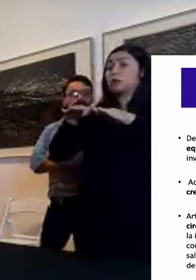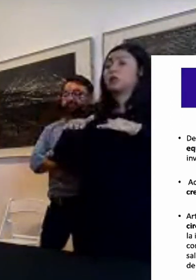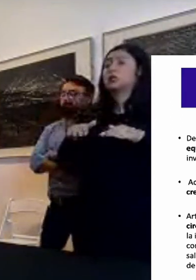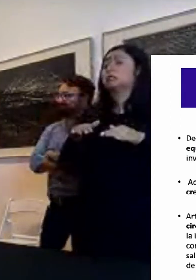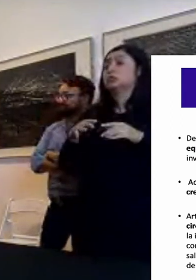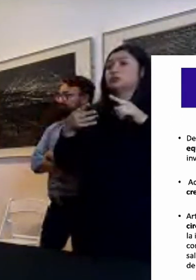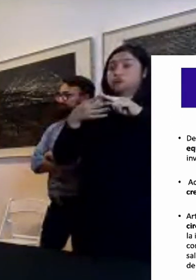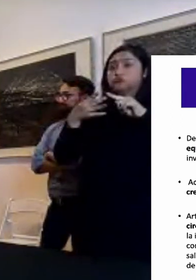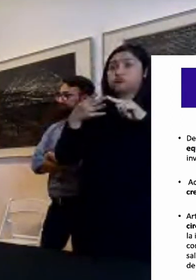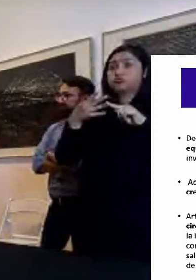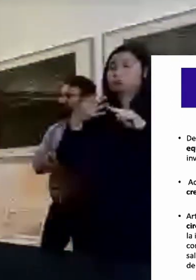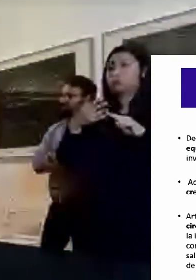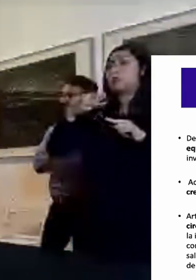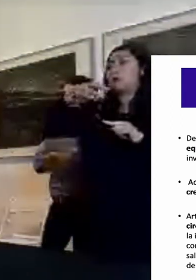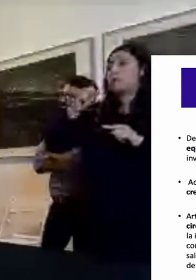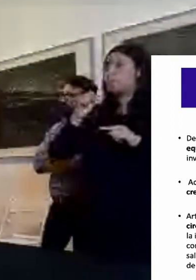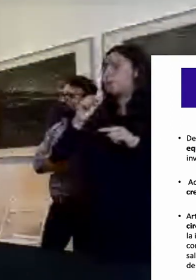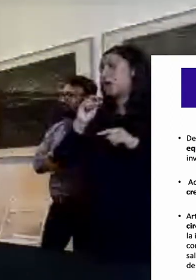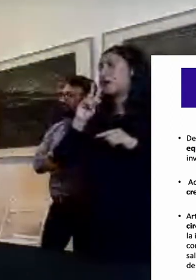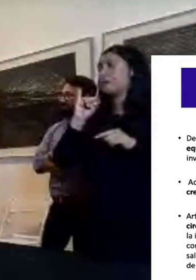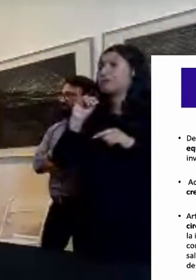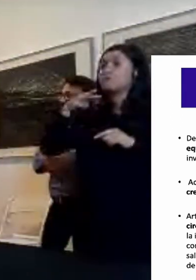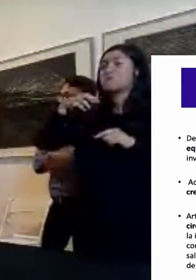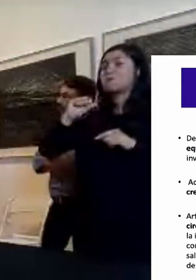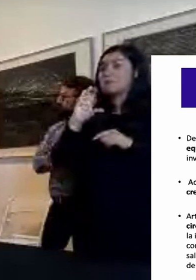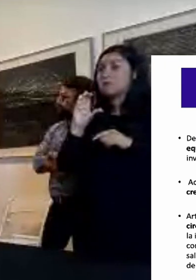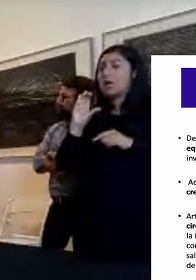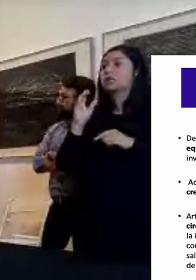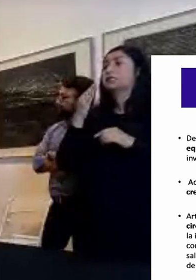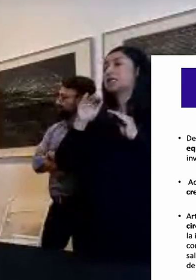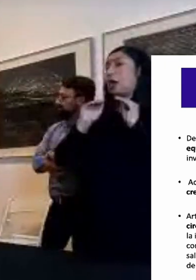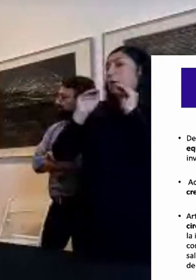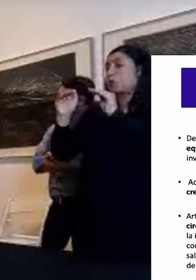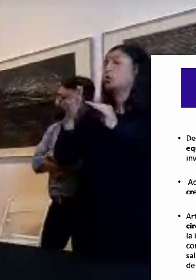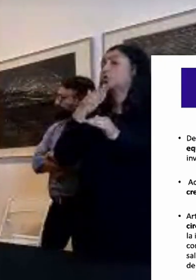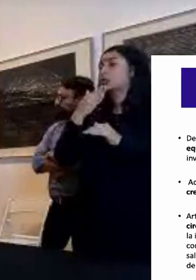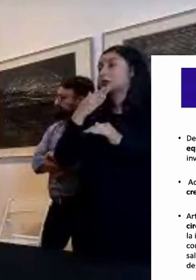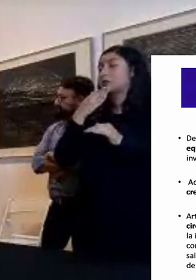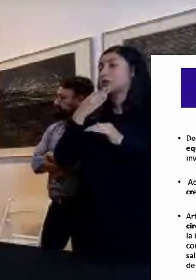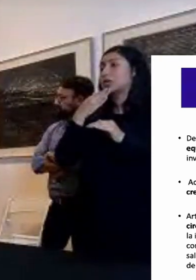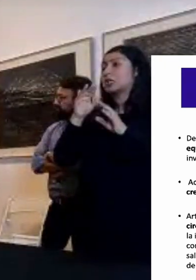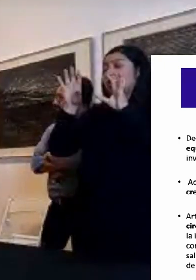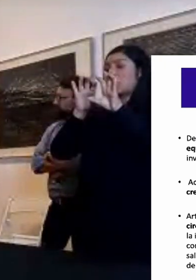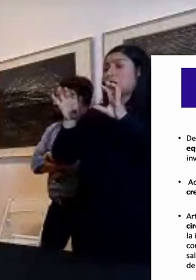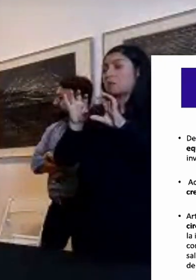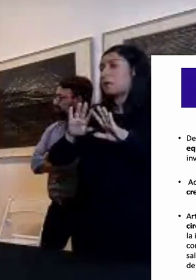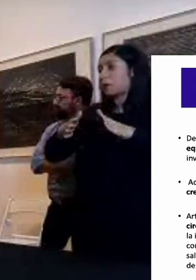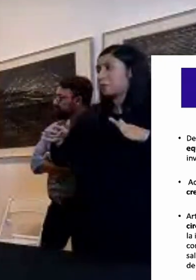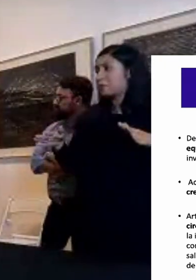Bellas Artes y CAM, con el apoyo también de la Galería Flash y de MAPA, Nacional de Cultura Americana.